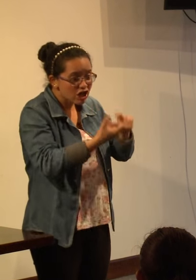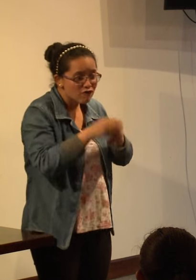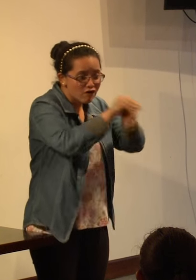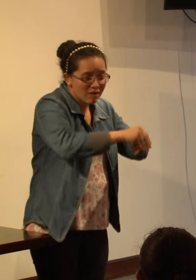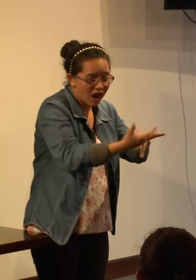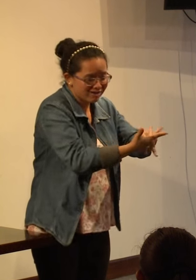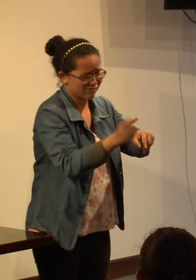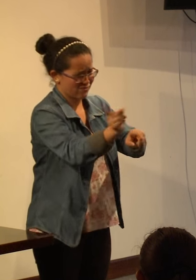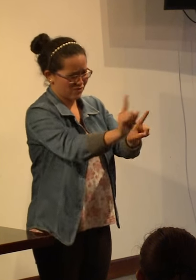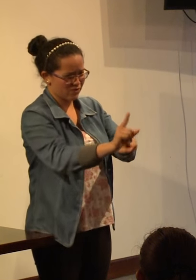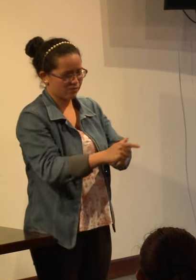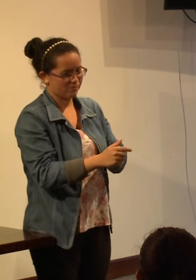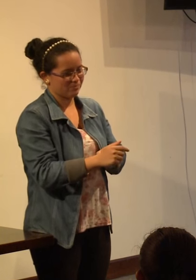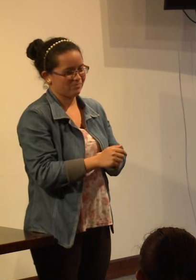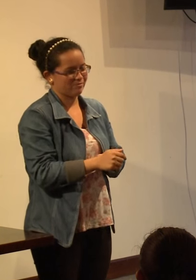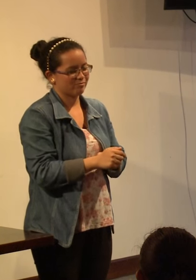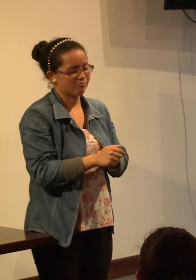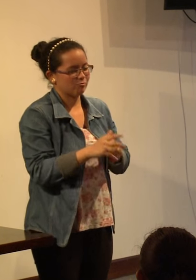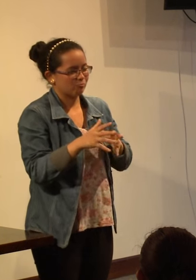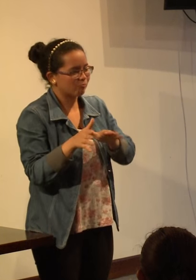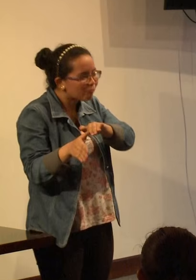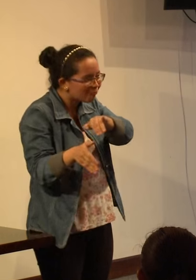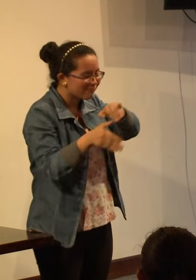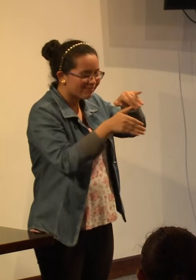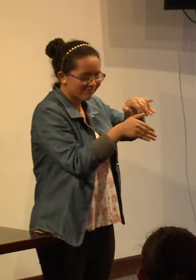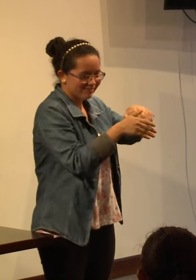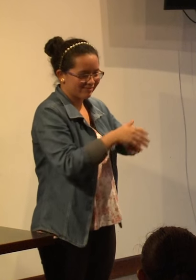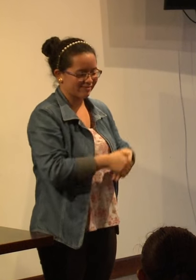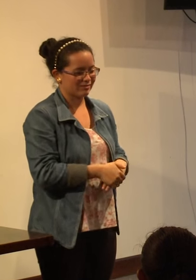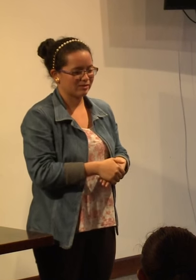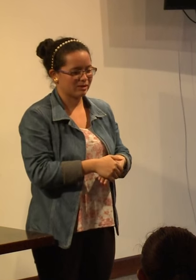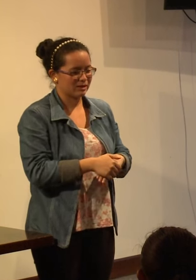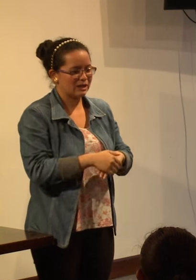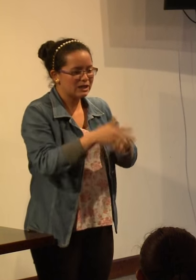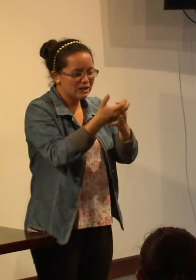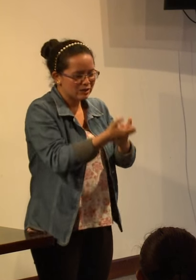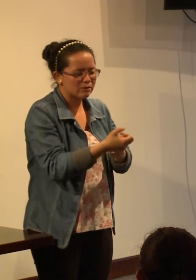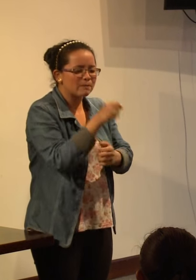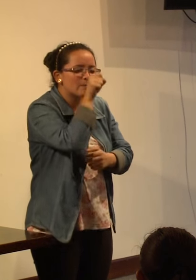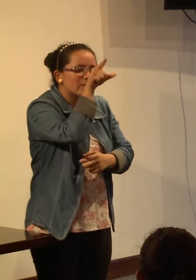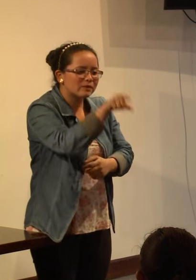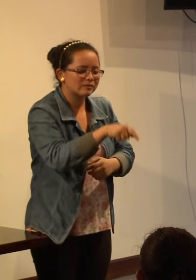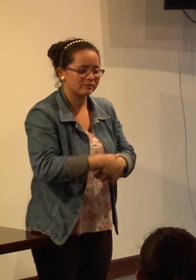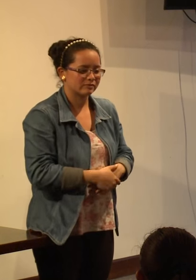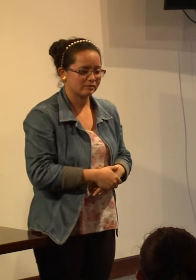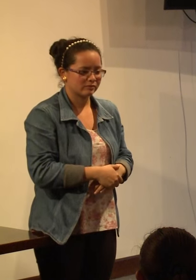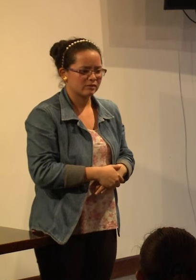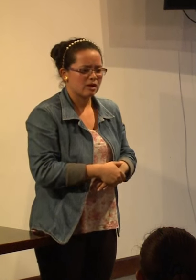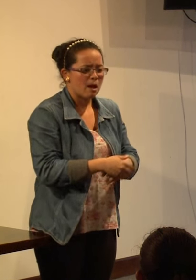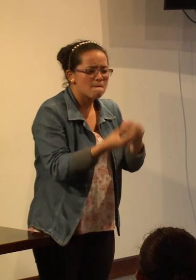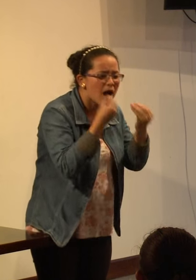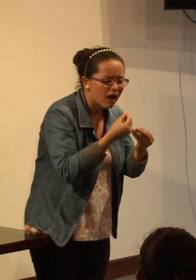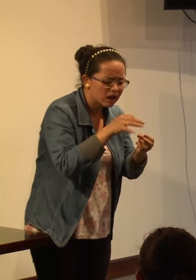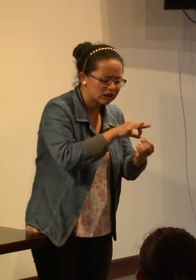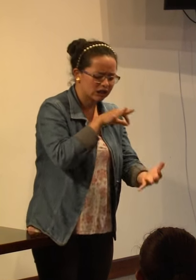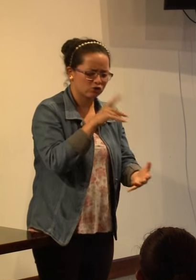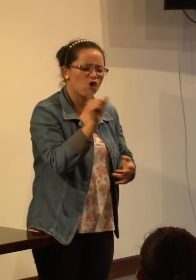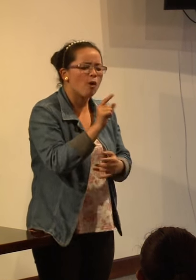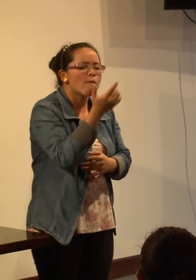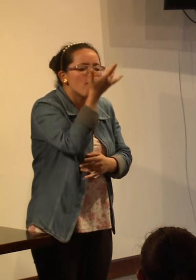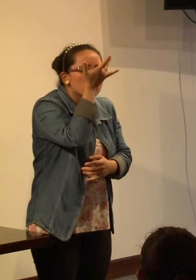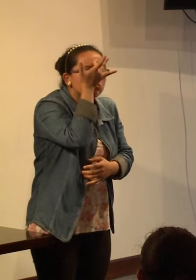para otro lado y ya digamos que les logro pintar un panorama, pero ahora yo quiero hacerles una pregunta, no el para qué, que es el sentido, sino por